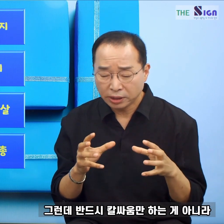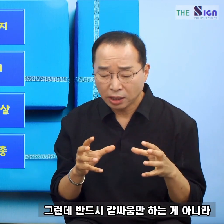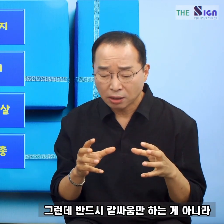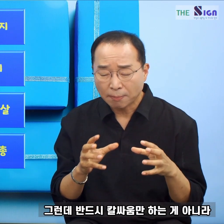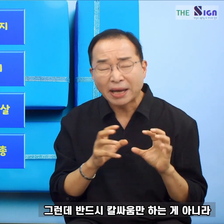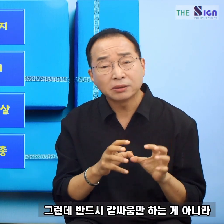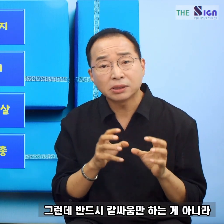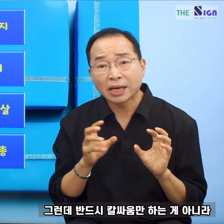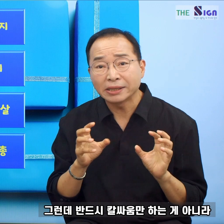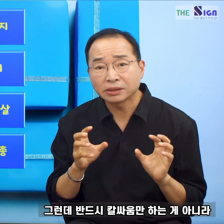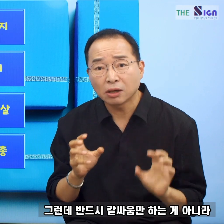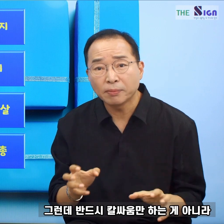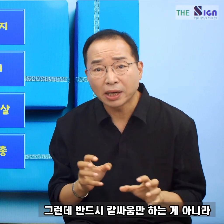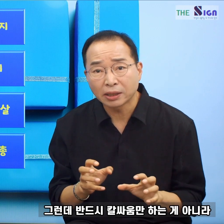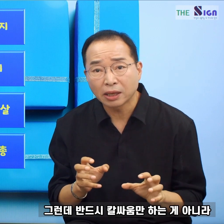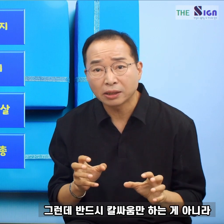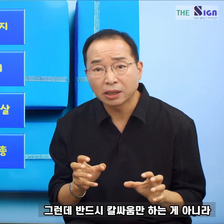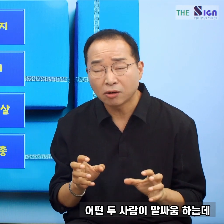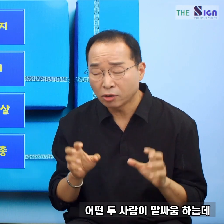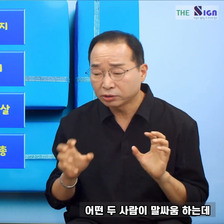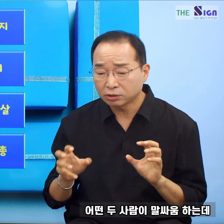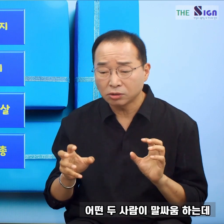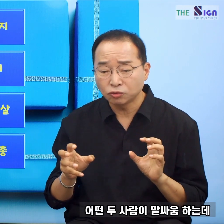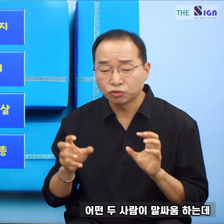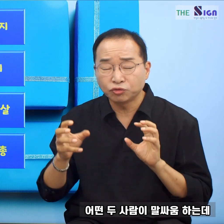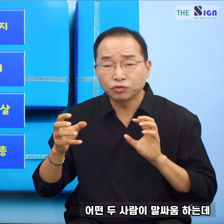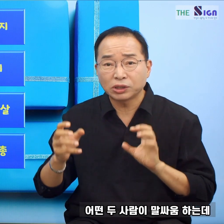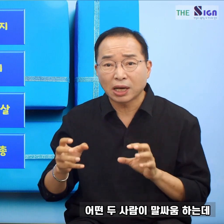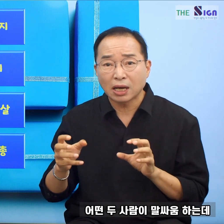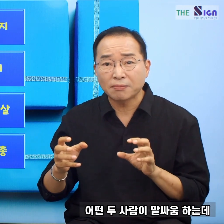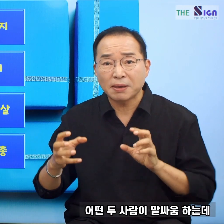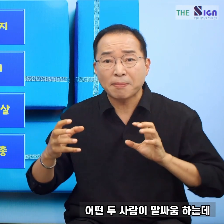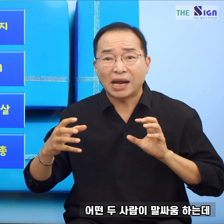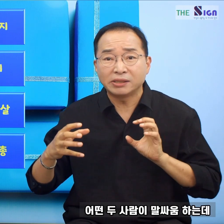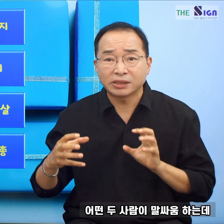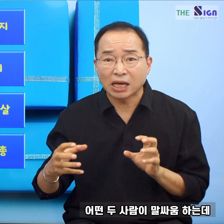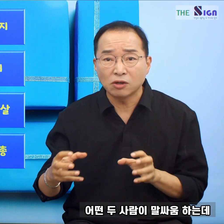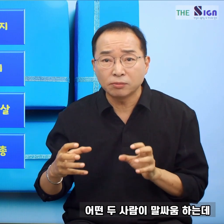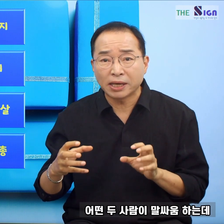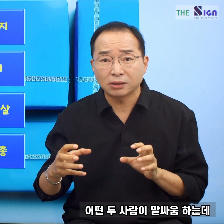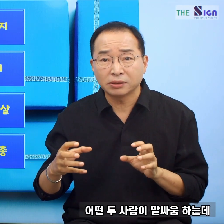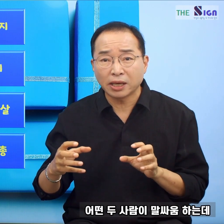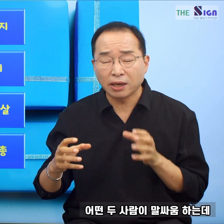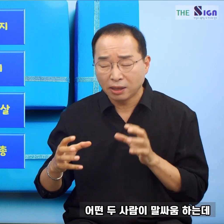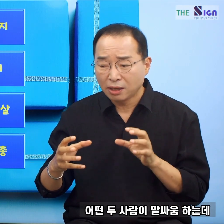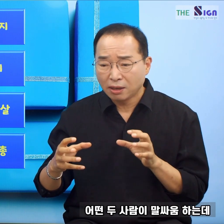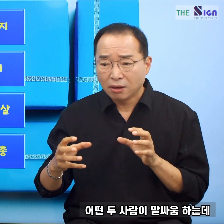그런데 반드시 칼싸움만 하는 게 아니라 어떤 두 사람이 말싸움 하는데